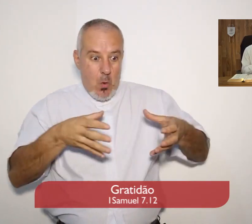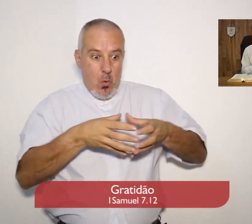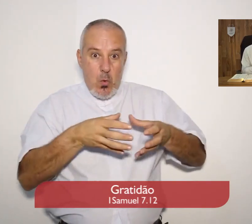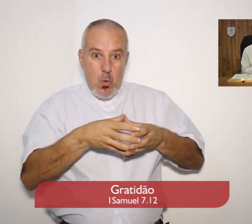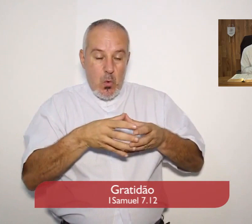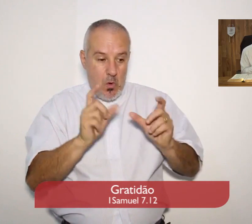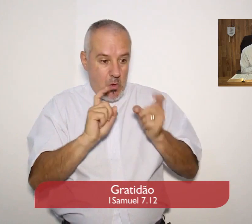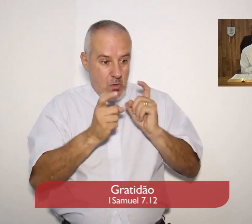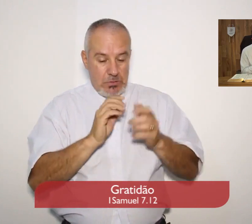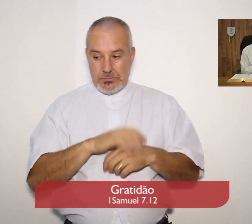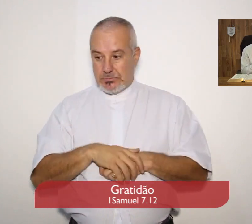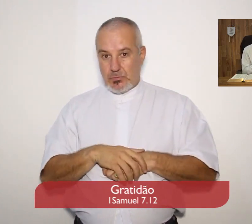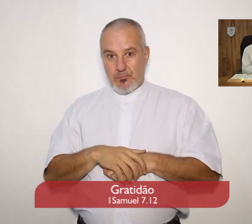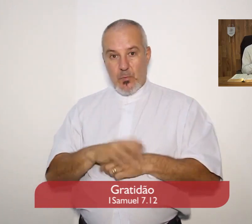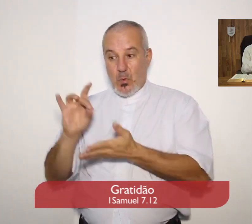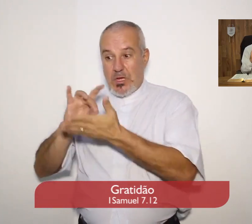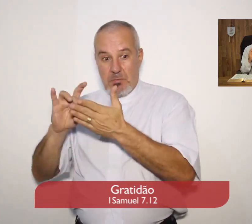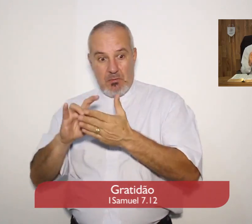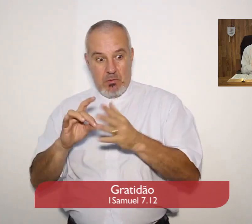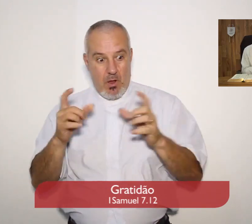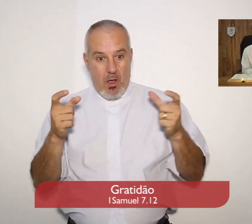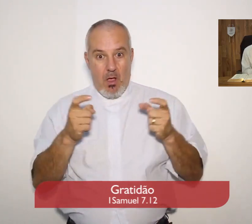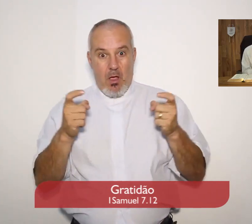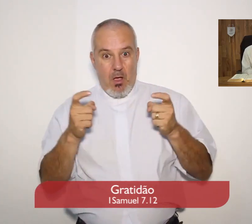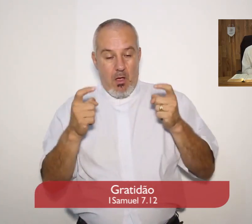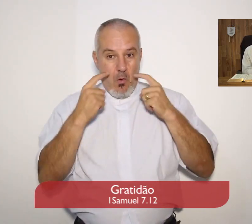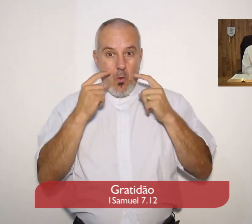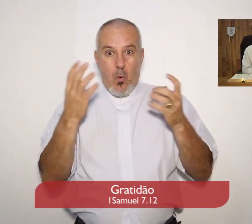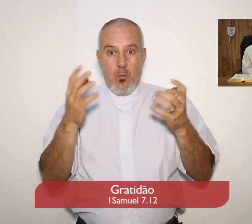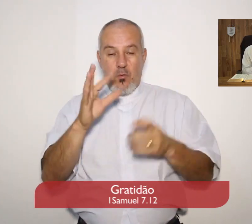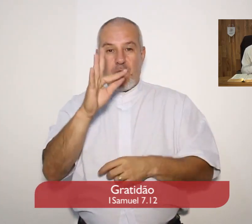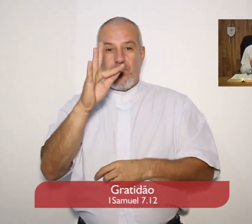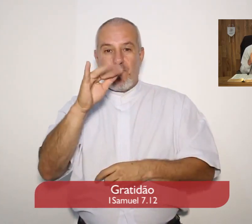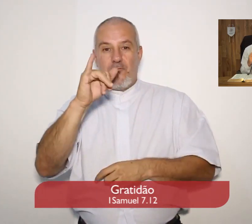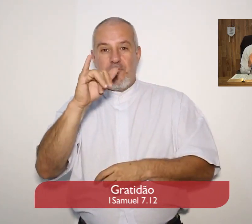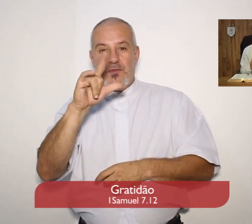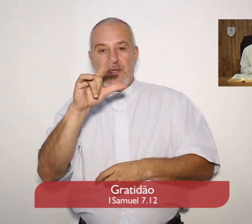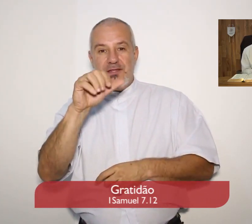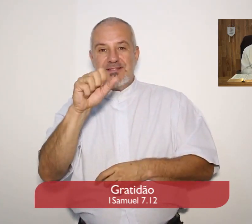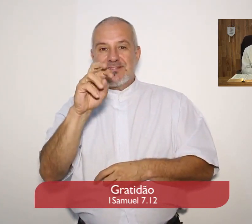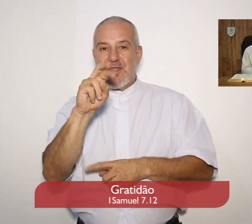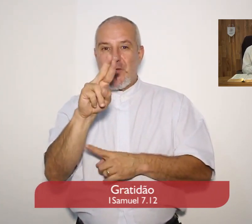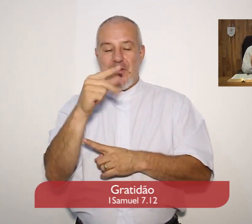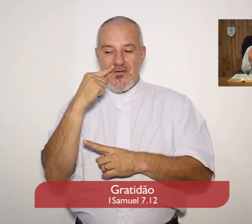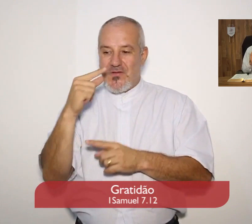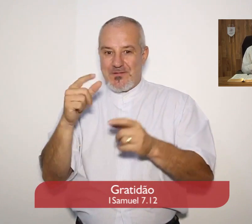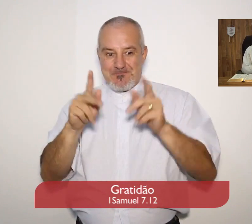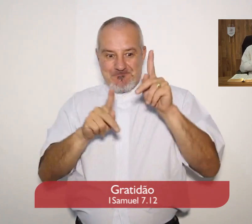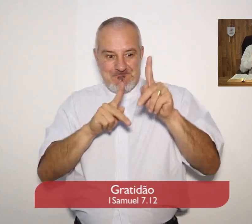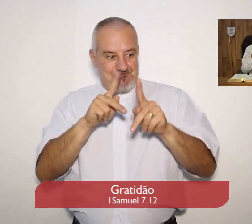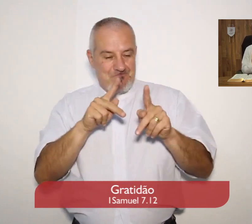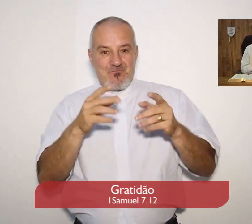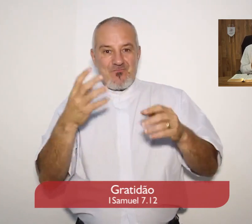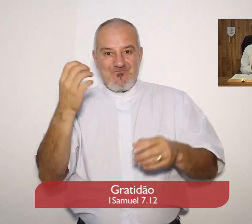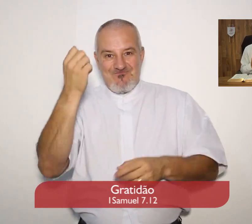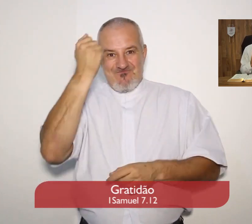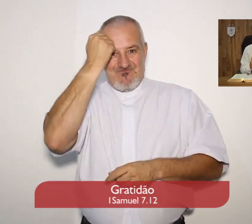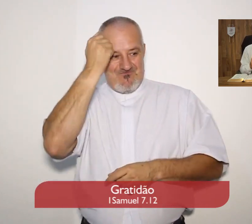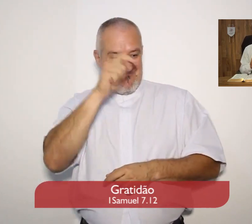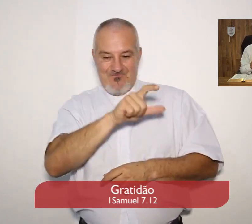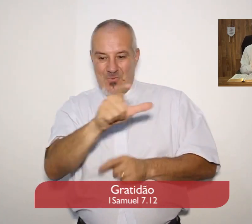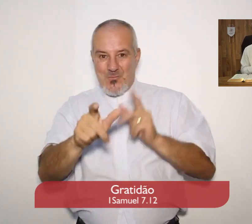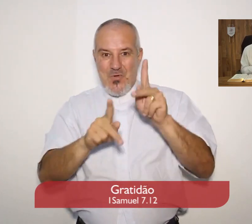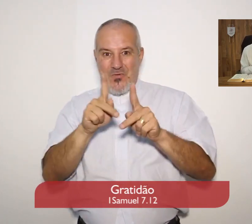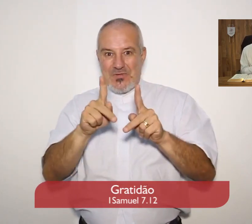estavam congregados e, consequentemente, da santificação gerada pelo arrependimento